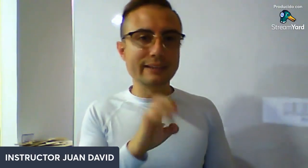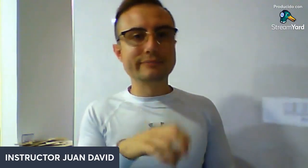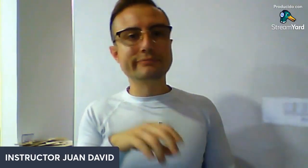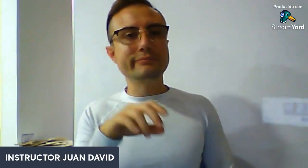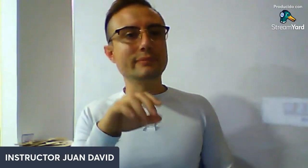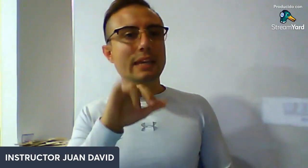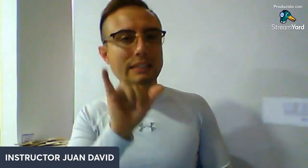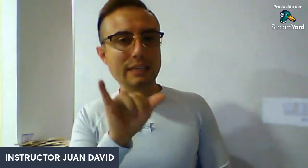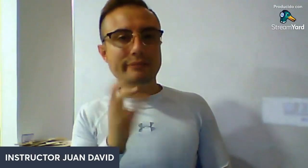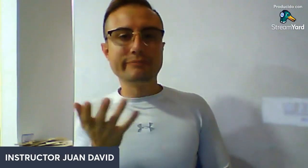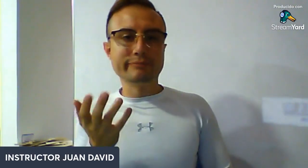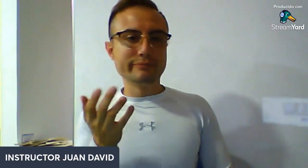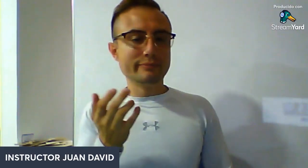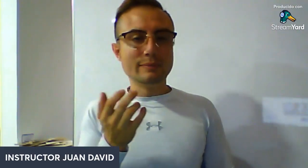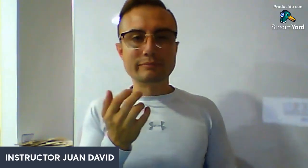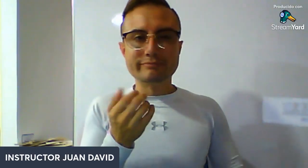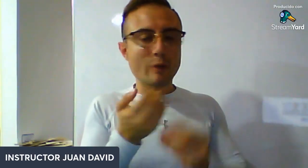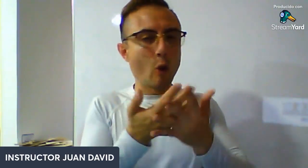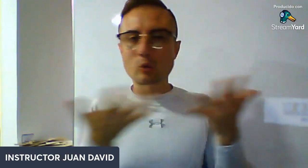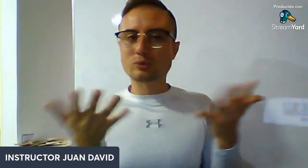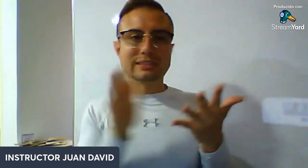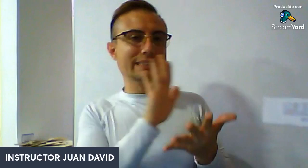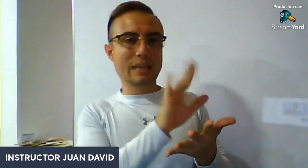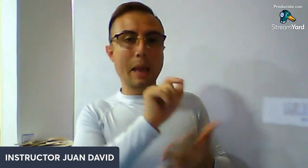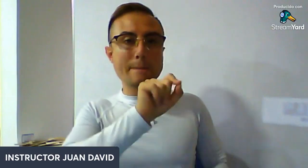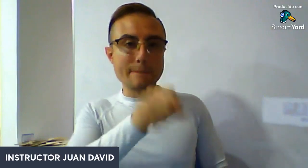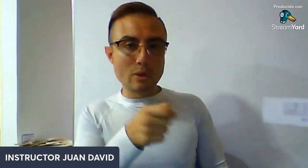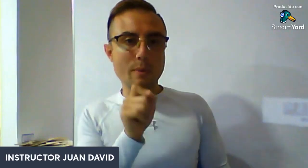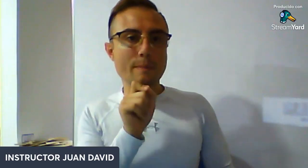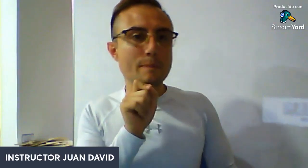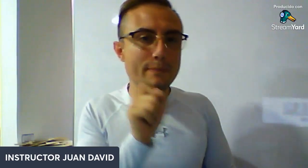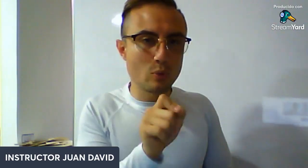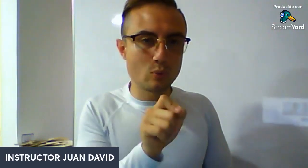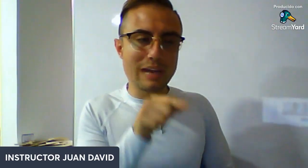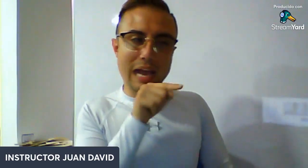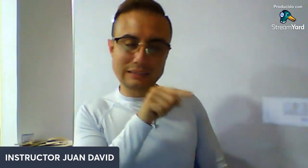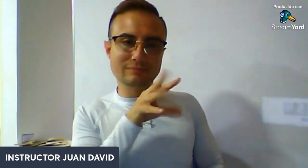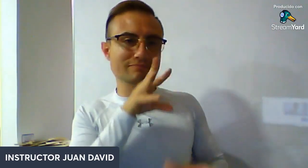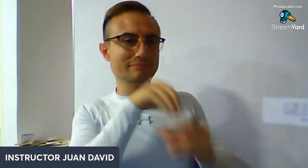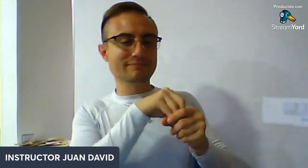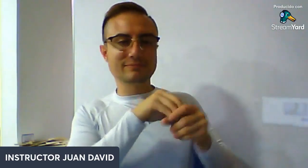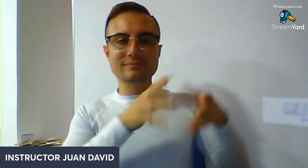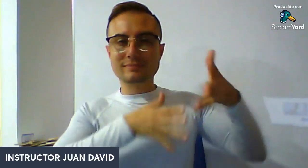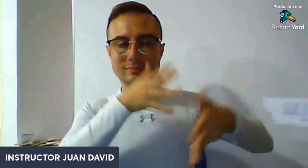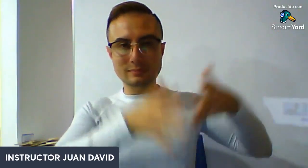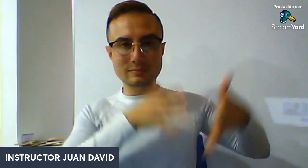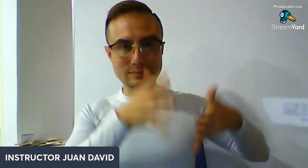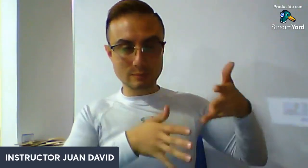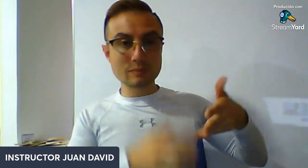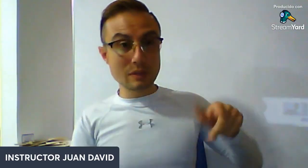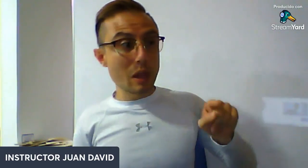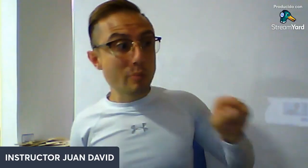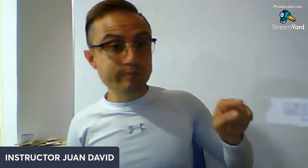estructura que conllevaba conectores conjunciones puntos comas